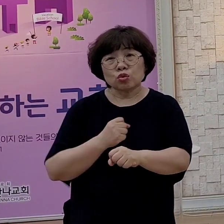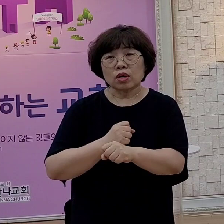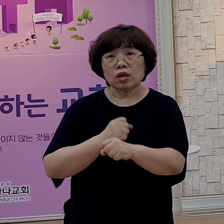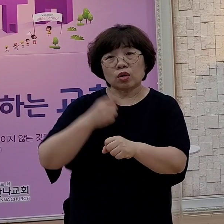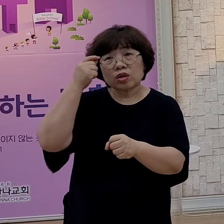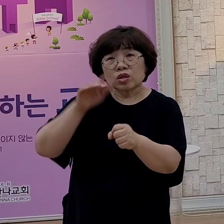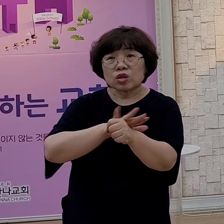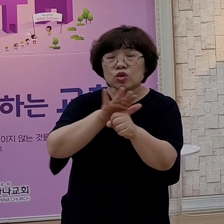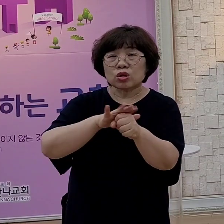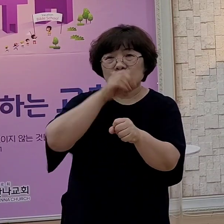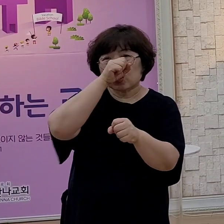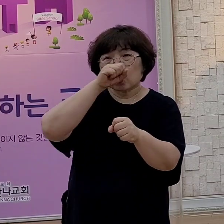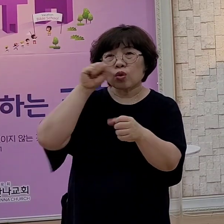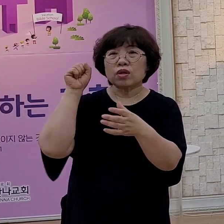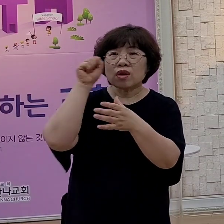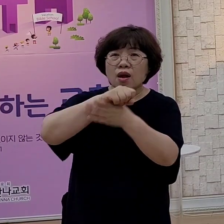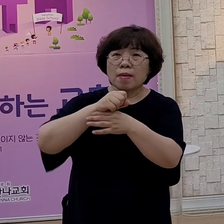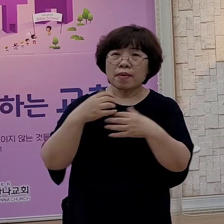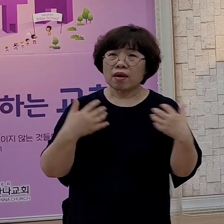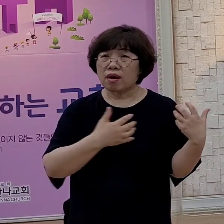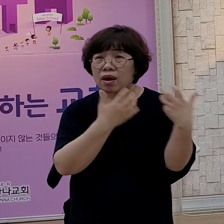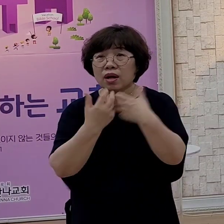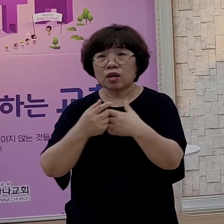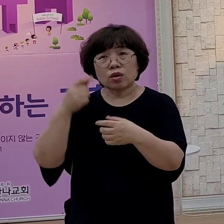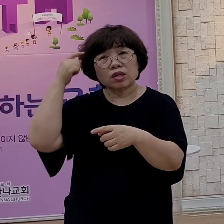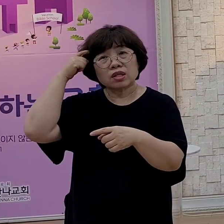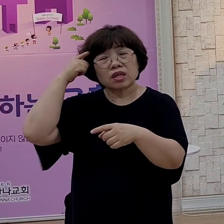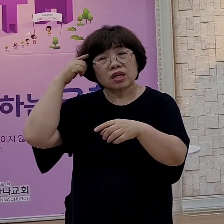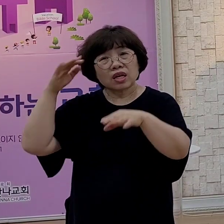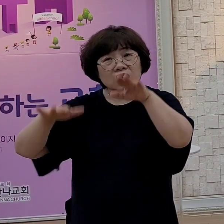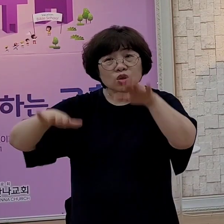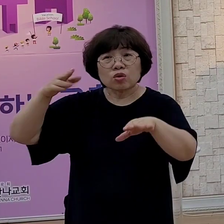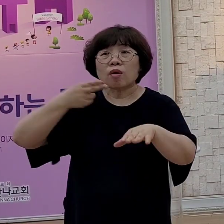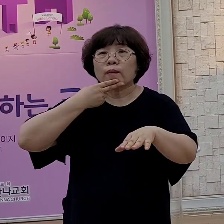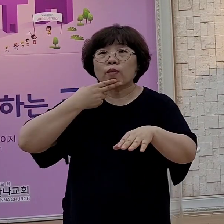양순하며 긍휼과 선한 열매가 가득하고